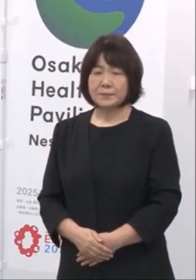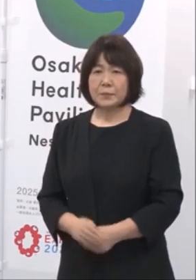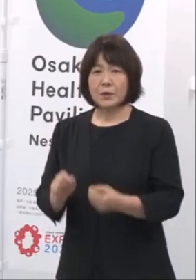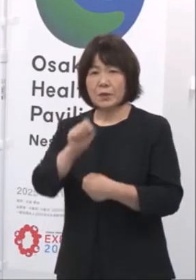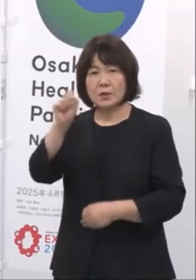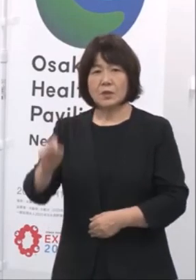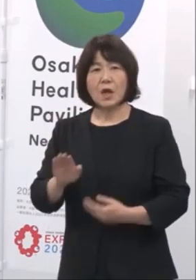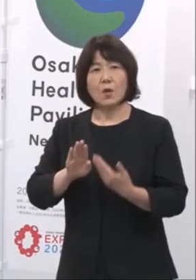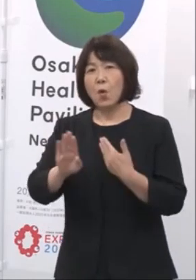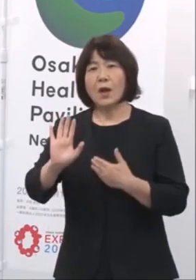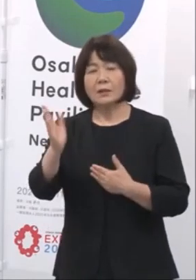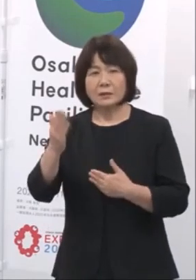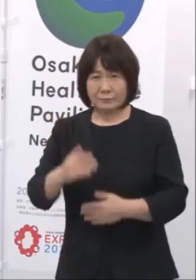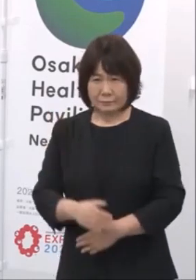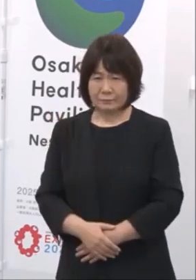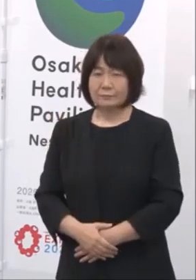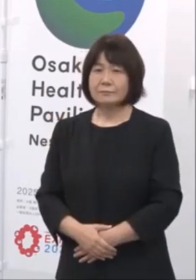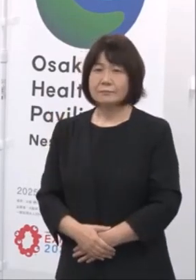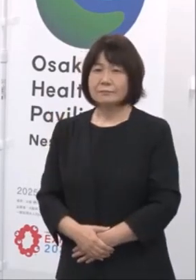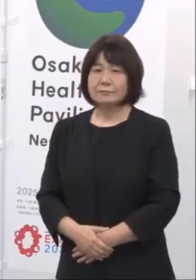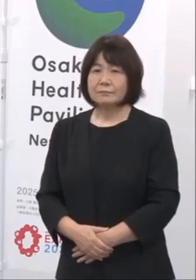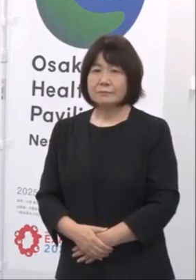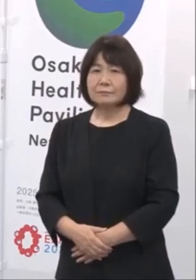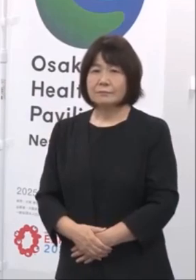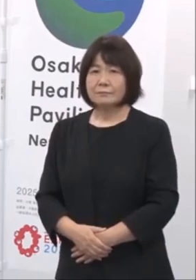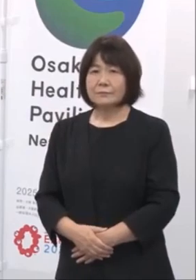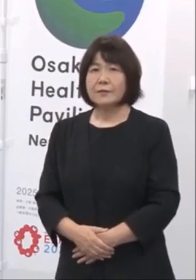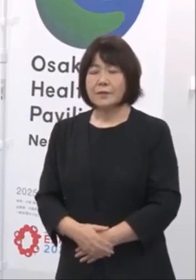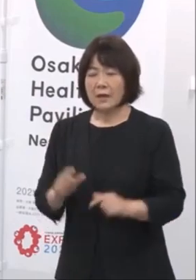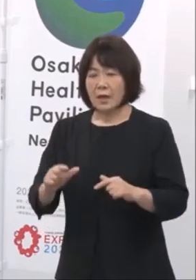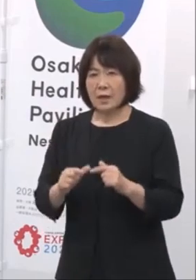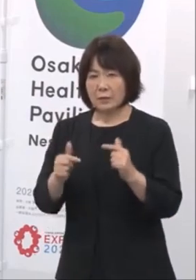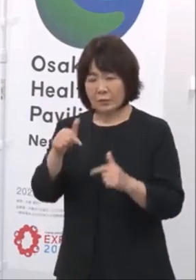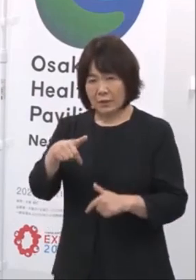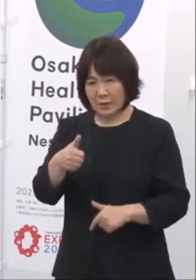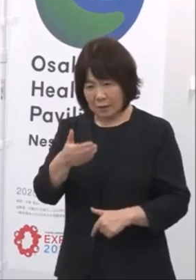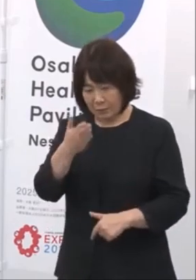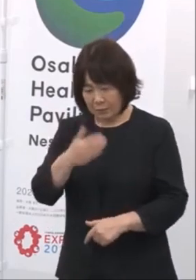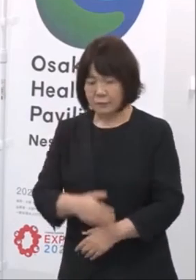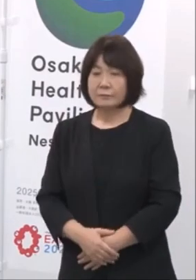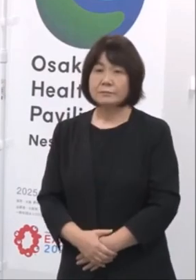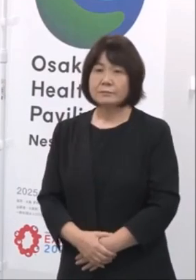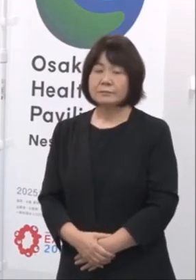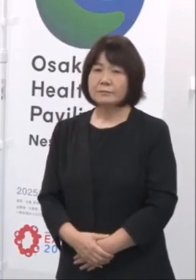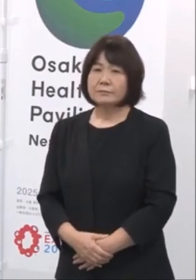他にご質問ございますでしょうか。そうしましたら木下さんどうぞ。